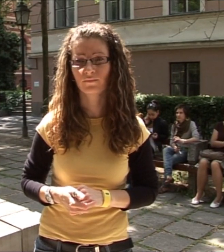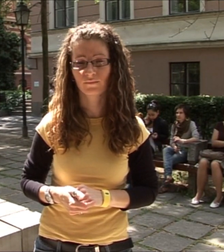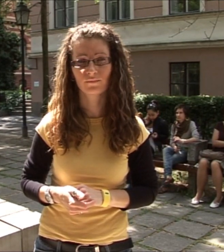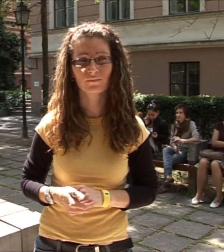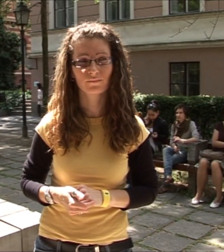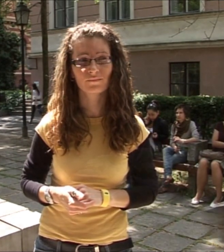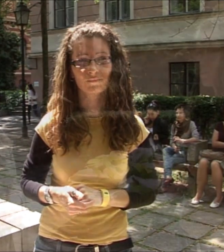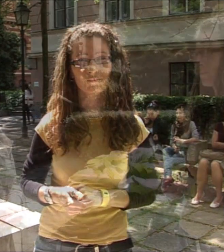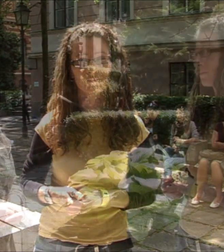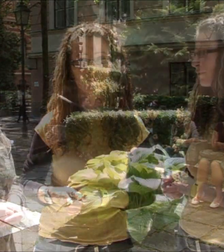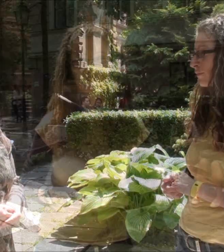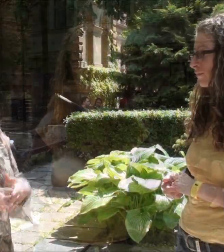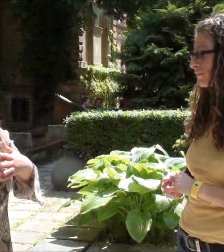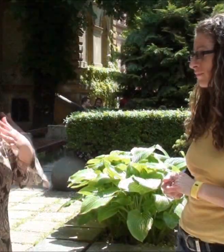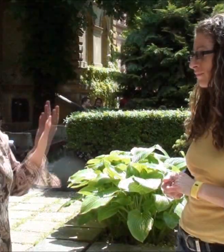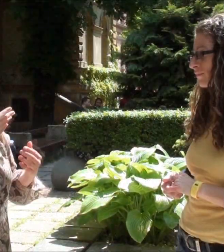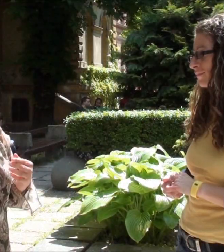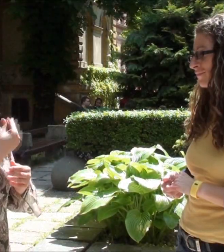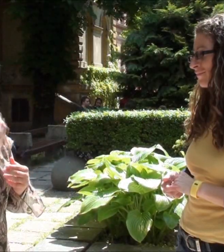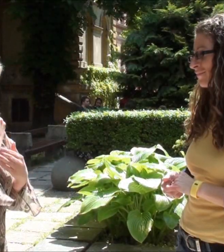drámajánéok nagon széen köszönjük